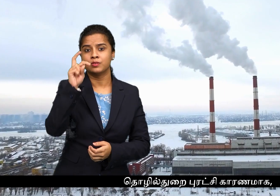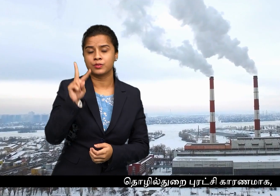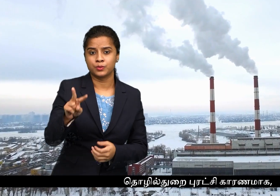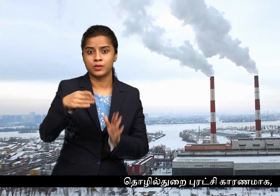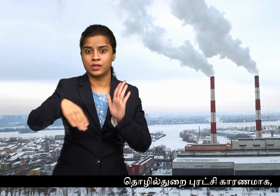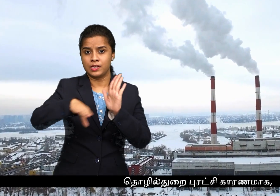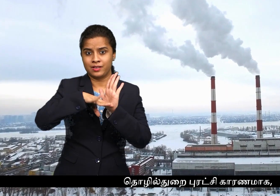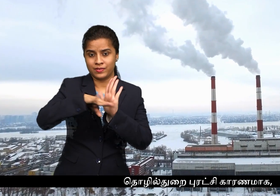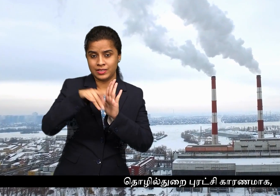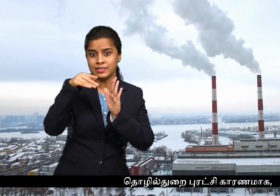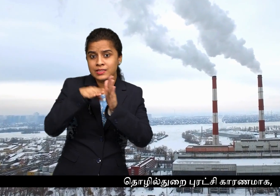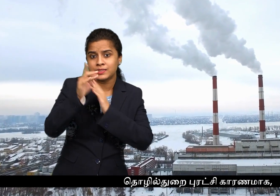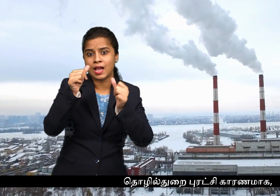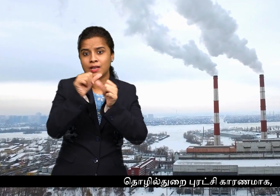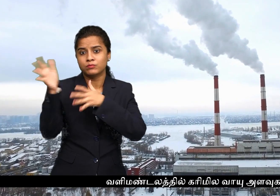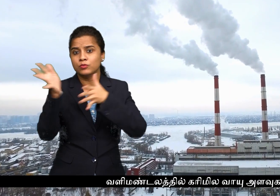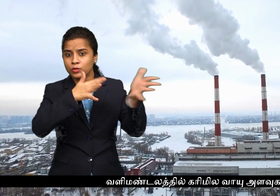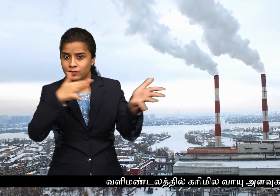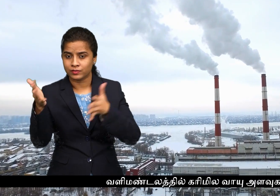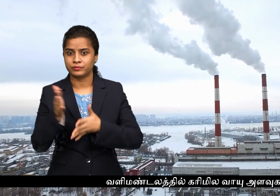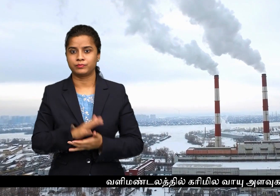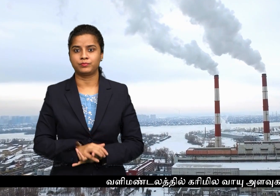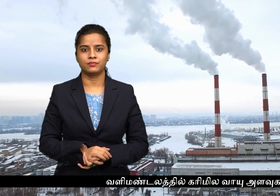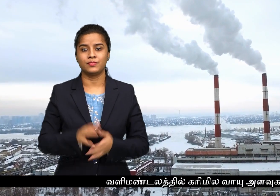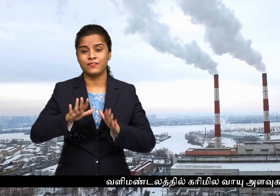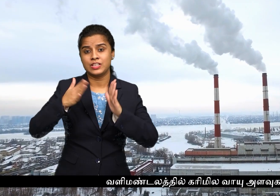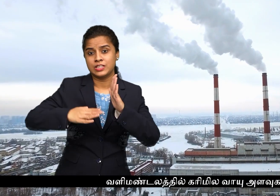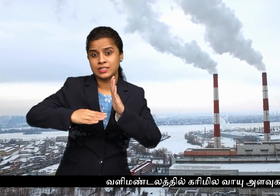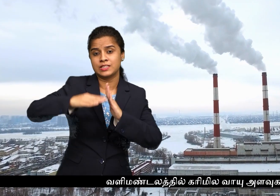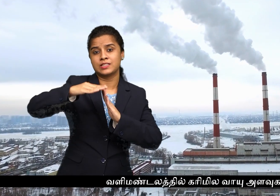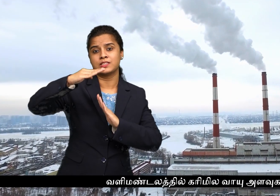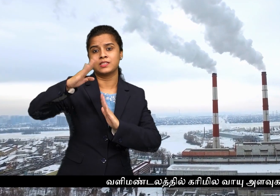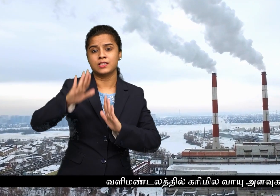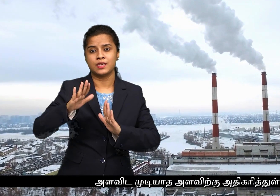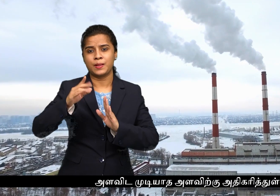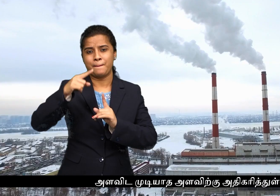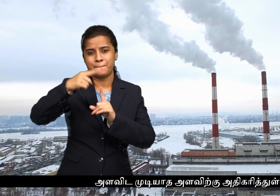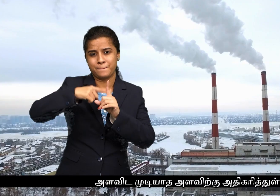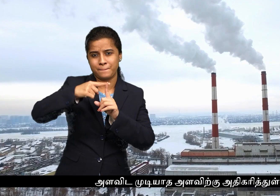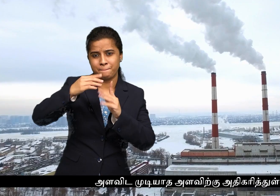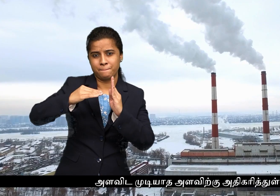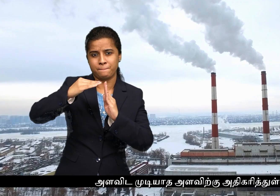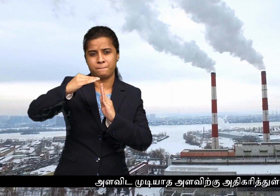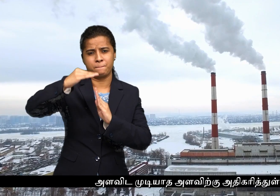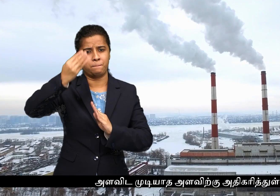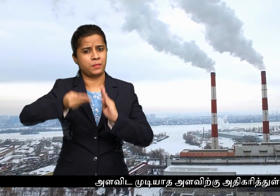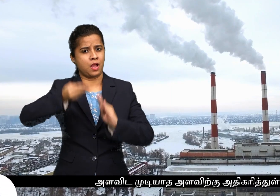தொழில்துறை புரட்சி காரணமாக வளிமண்டலத்தில் கரிமல வாயு அளவுகள் அளவிட முடியாத அளவிற்கு